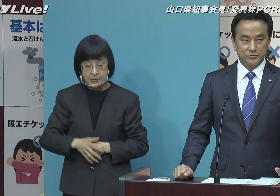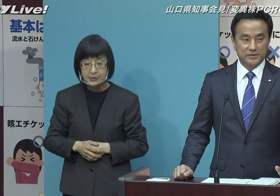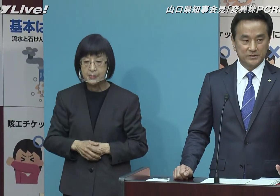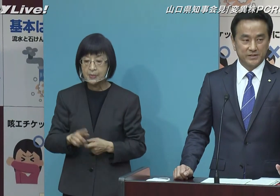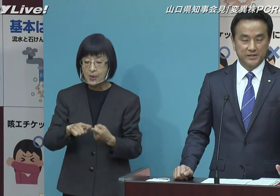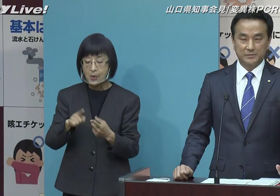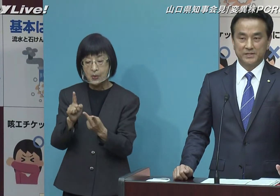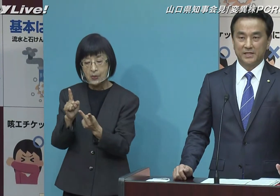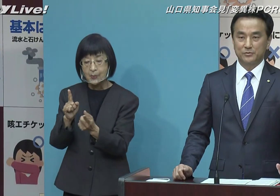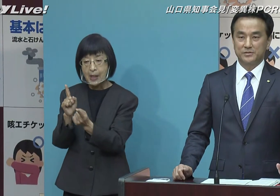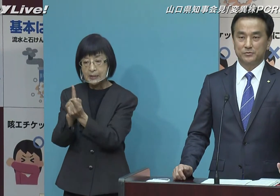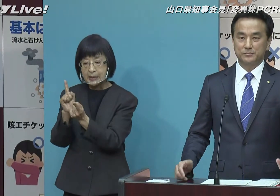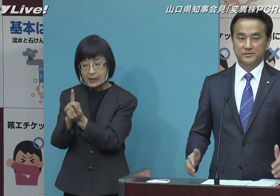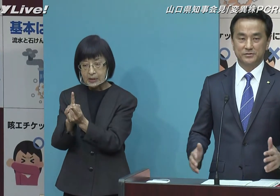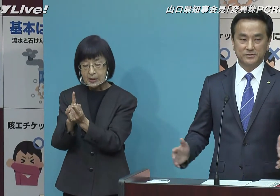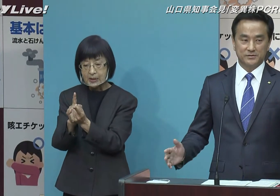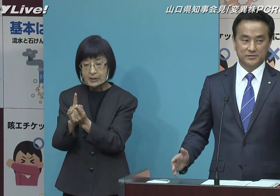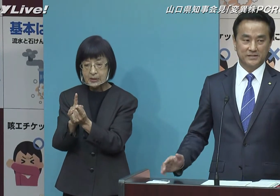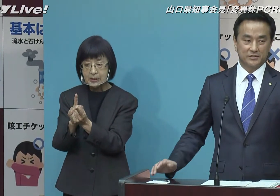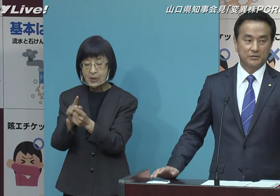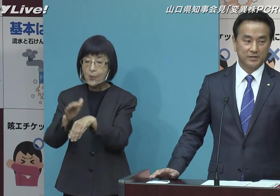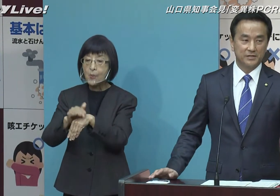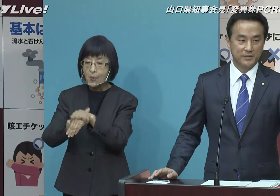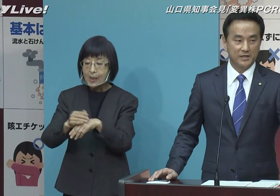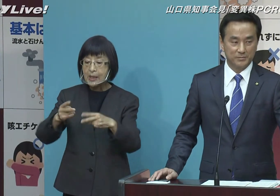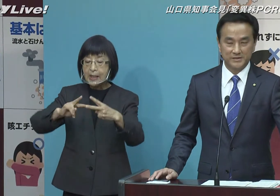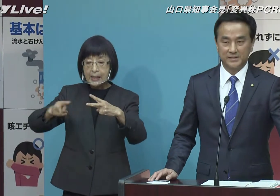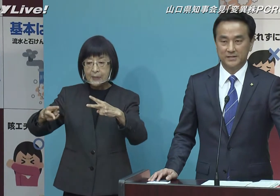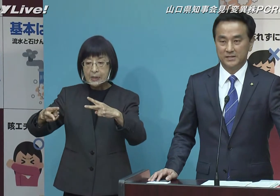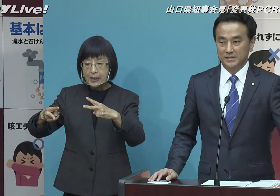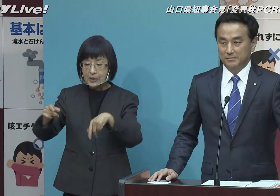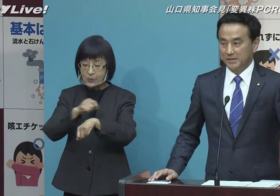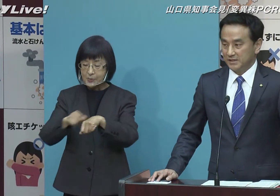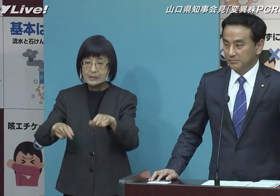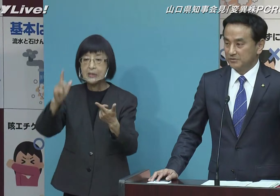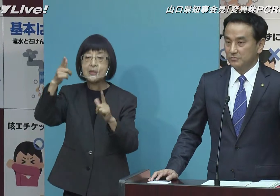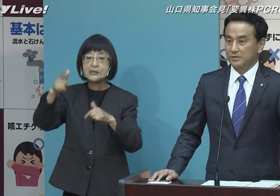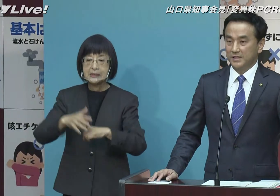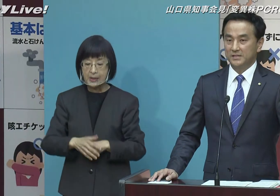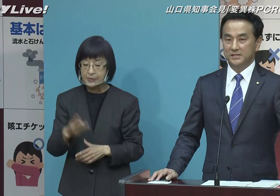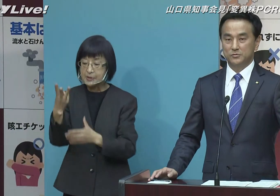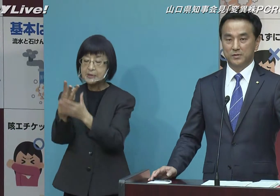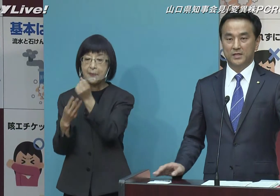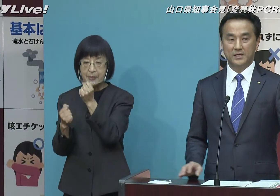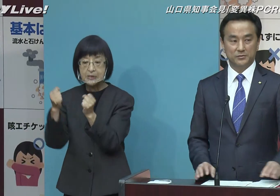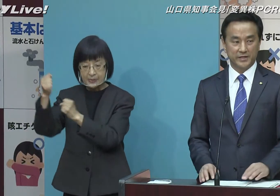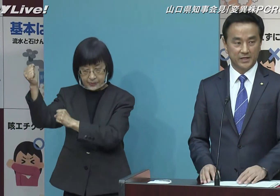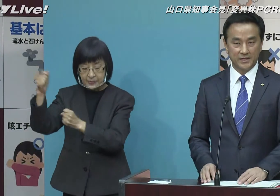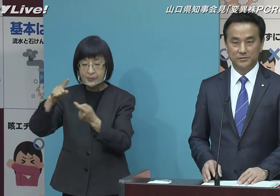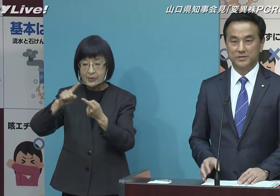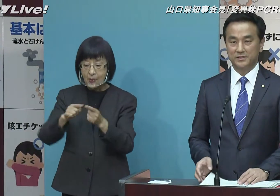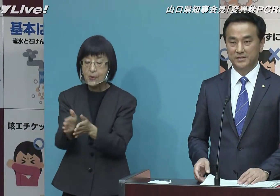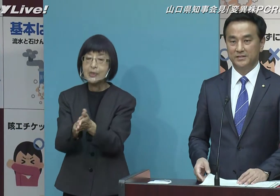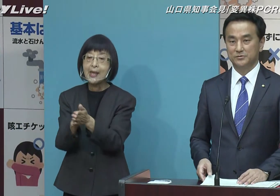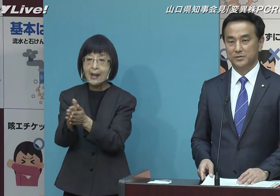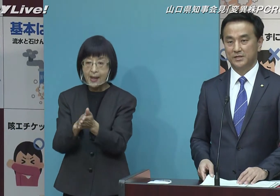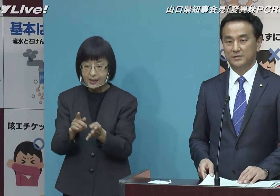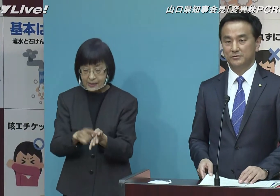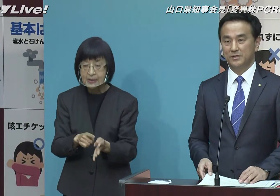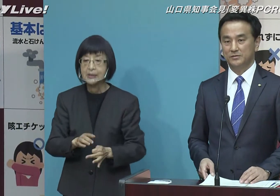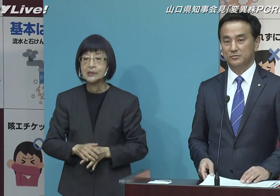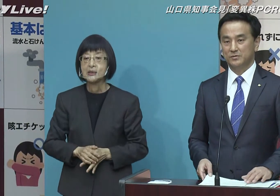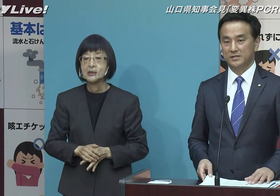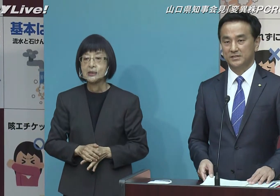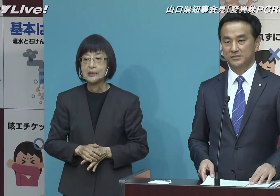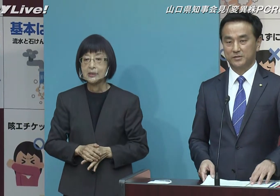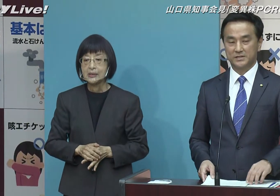対策というのはですね、変異株だからといって特別対策が変わるわけではありません。まあ、3密の回避ですとか、手洗いの徹底ですとか、あ